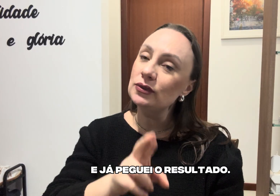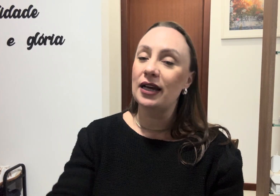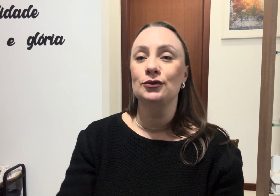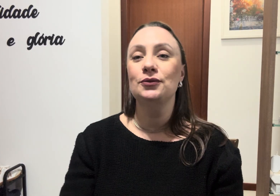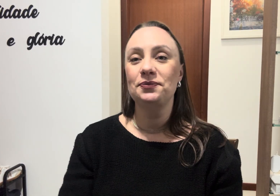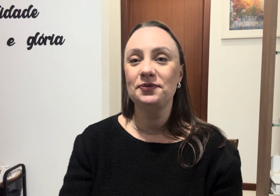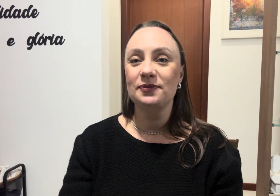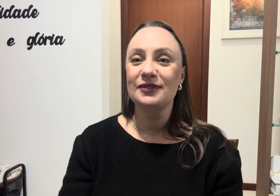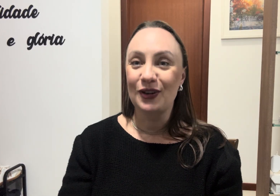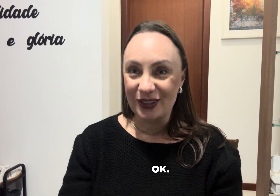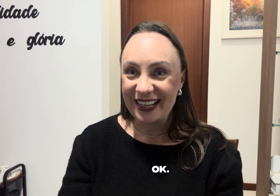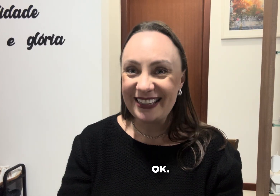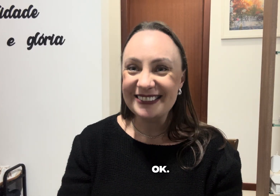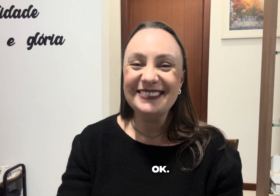resultado, ok?